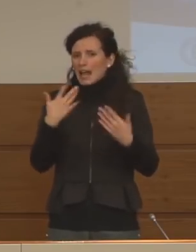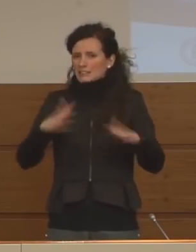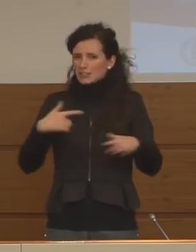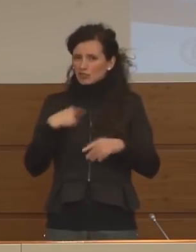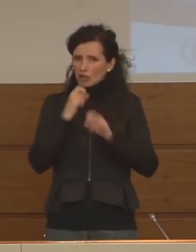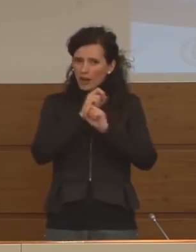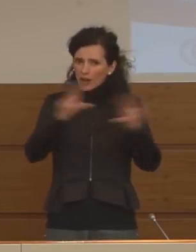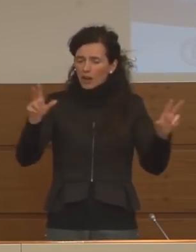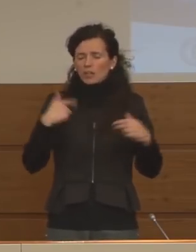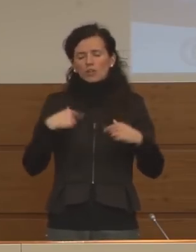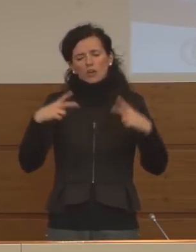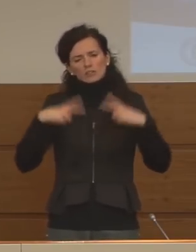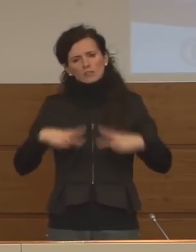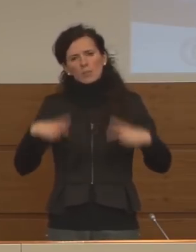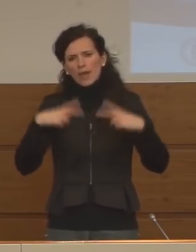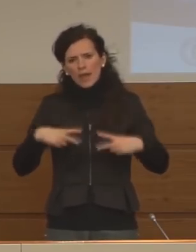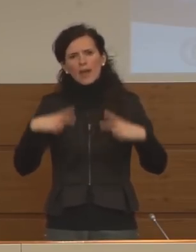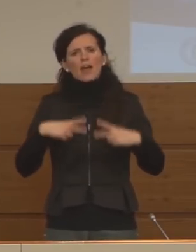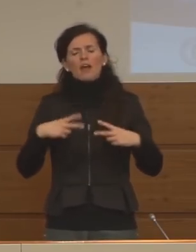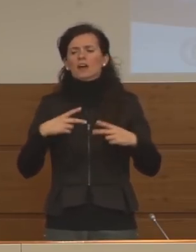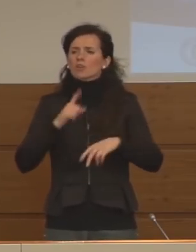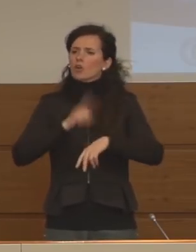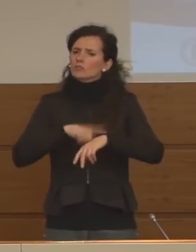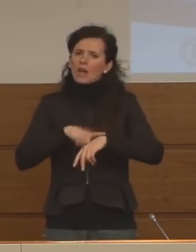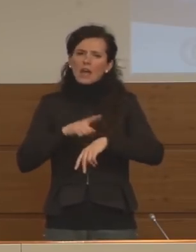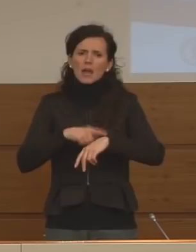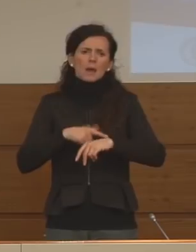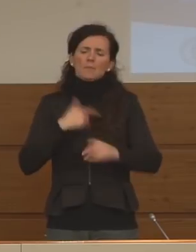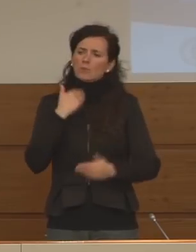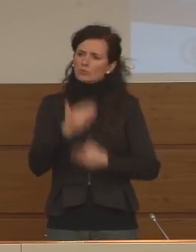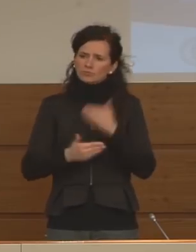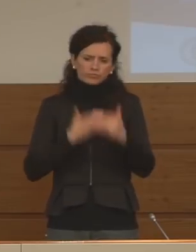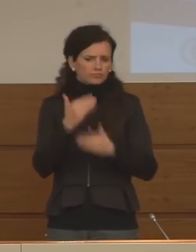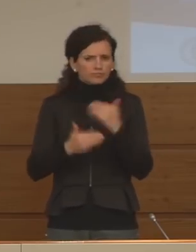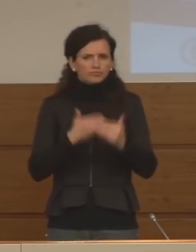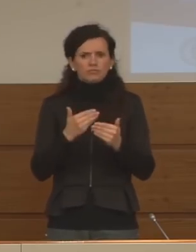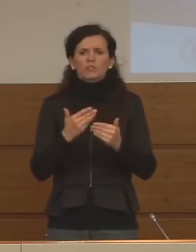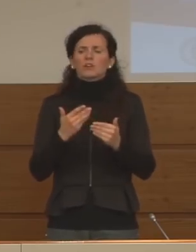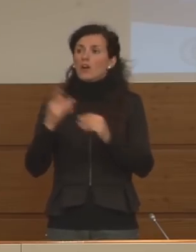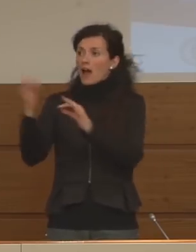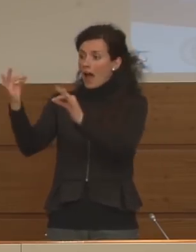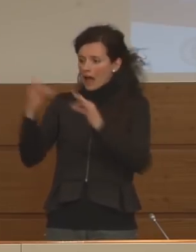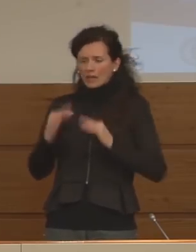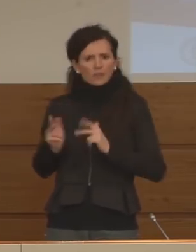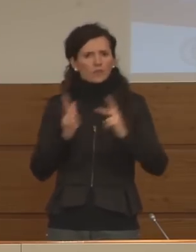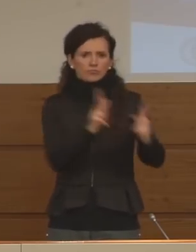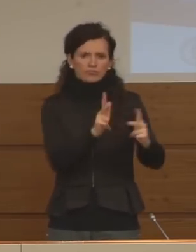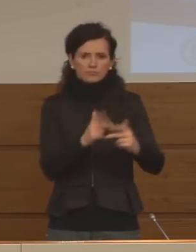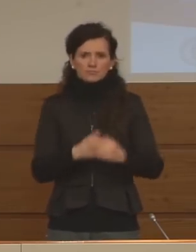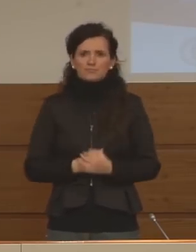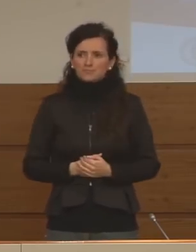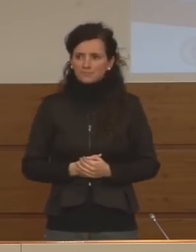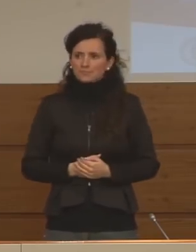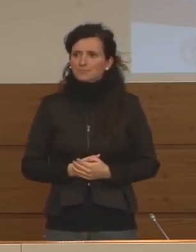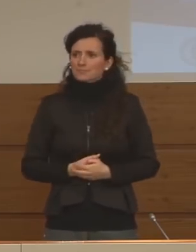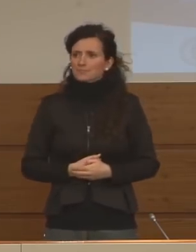arriveremo ad un indifferenza cronologica rispetto agli arrivi al di là dei luoghi